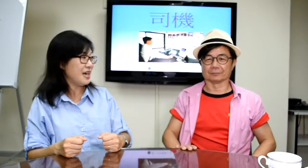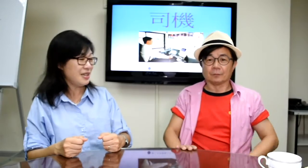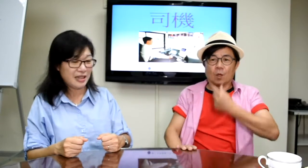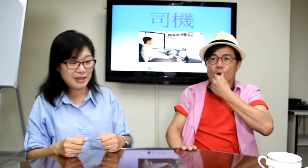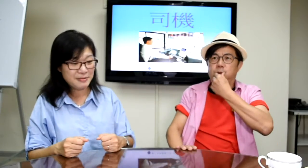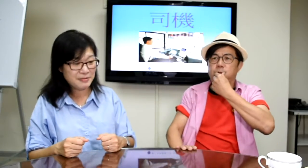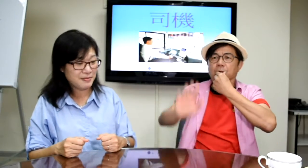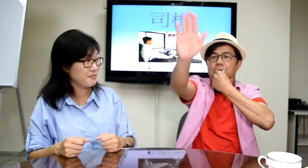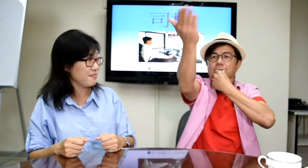题。